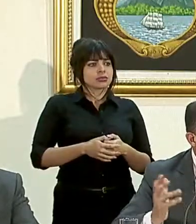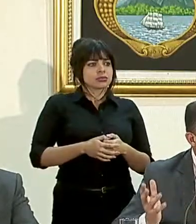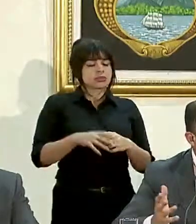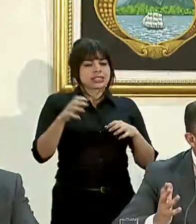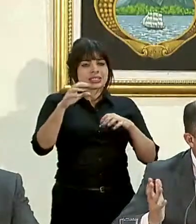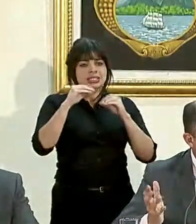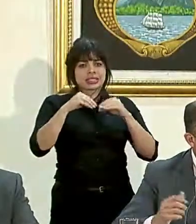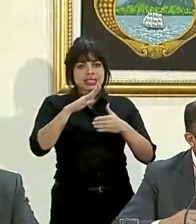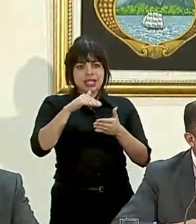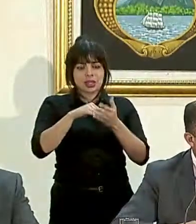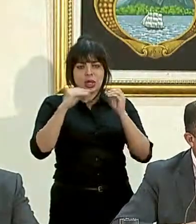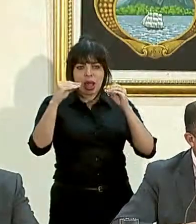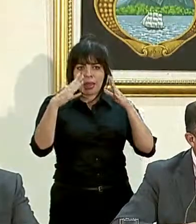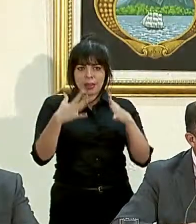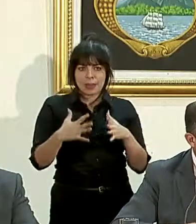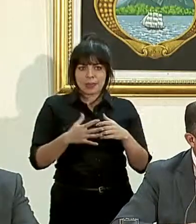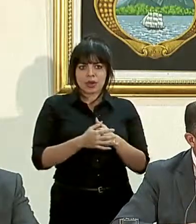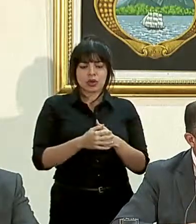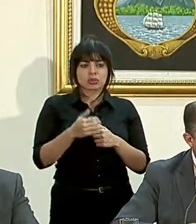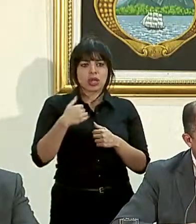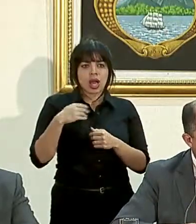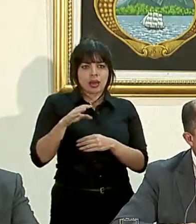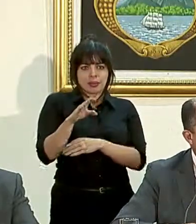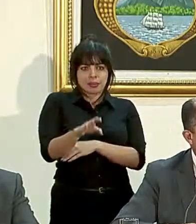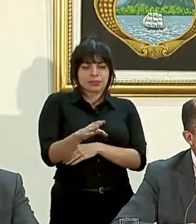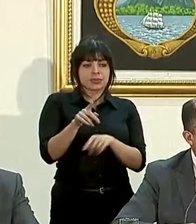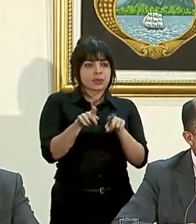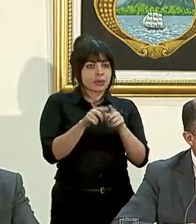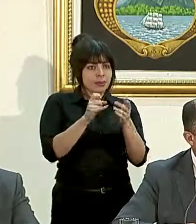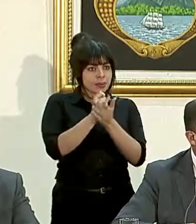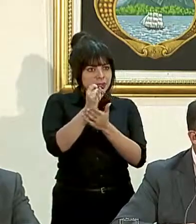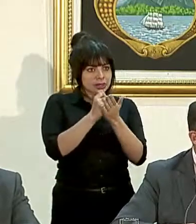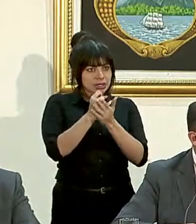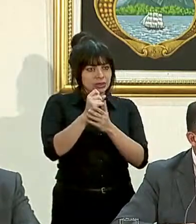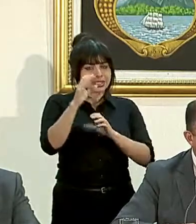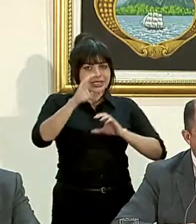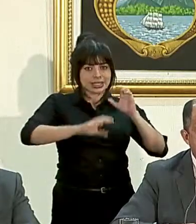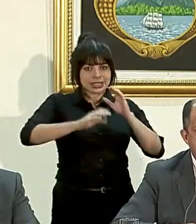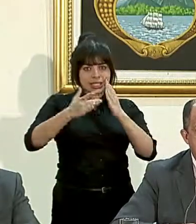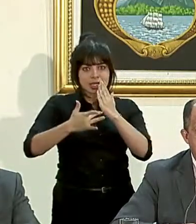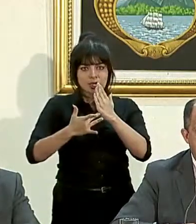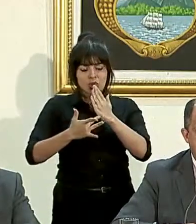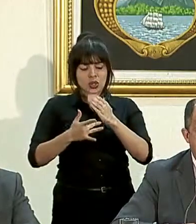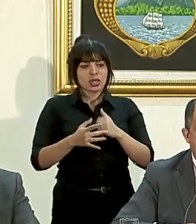centros académicos donde hay inversión e investigación en ciencia y tecnología,